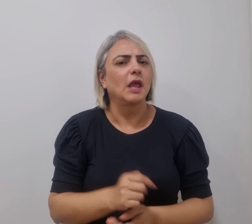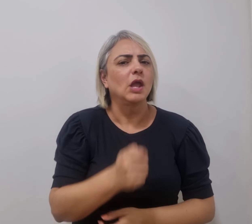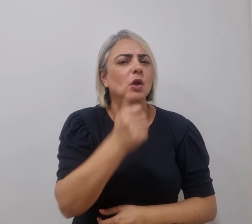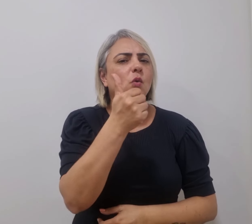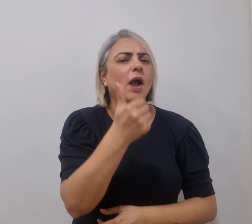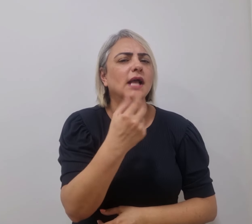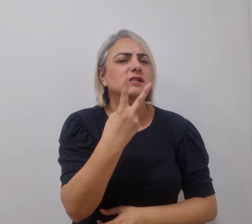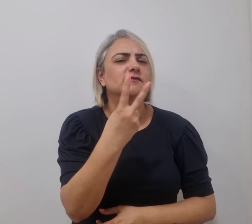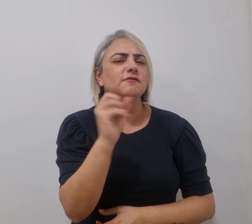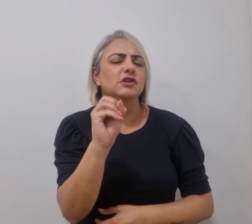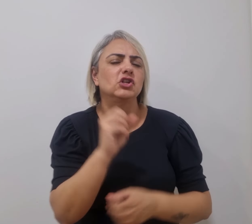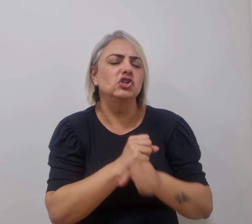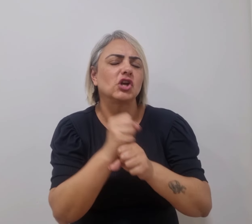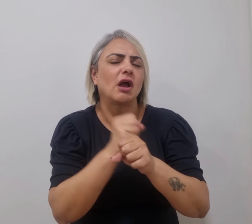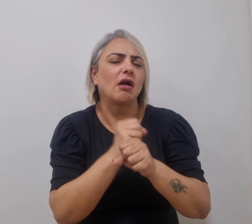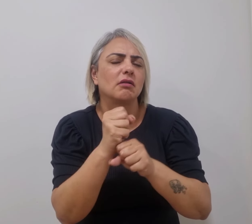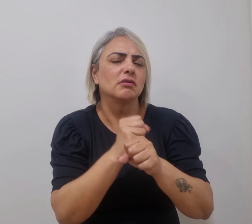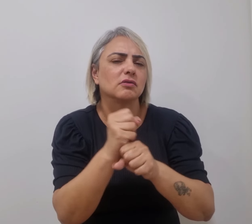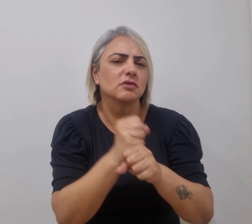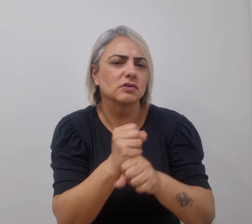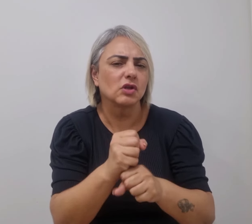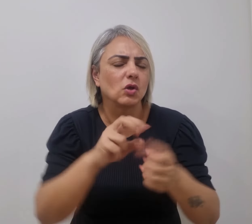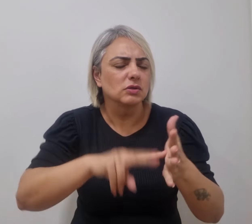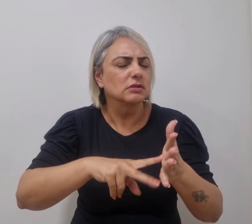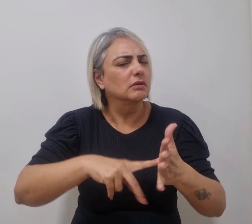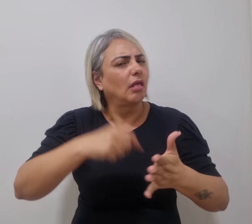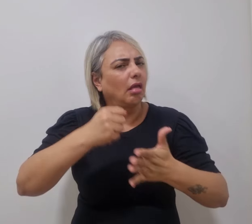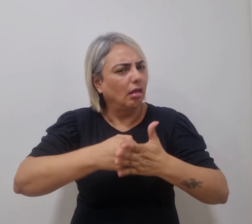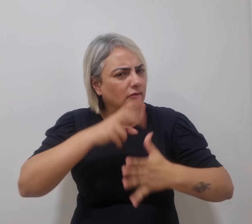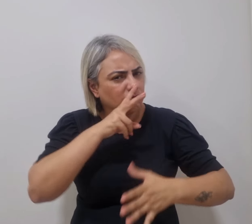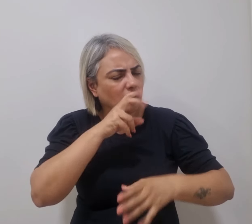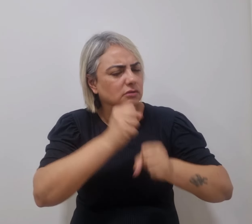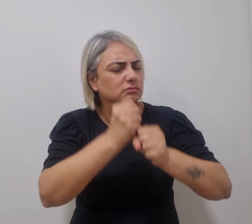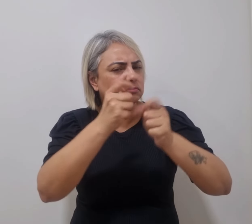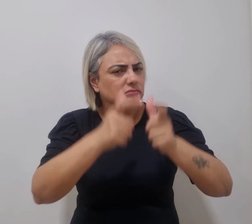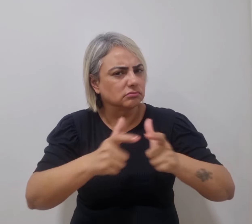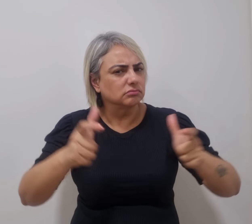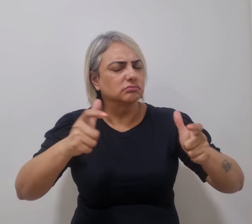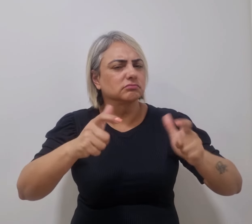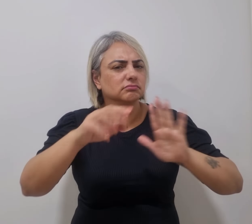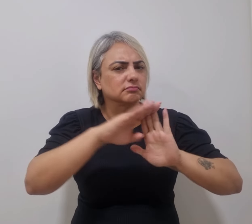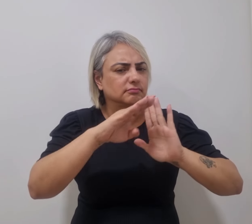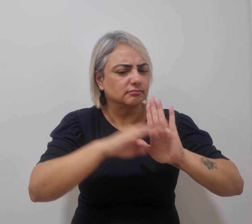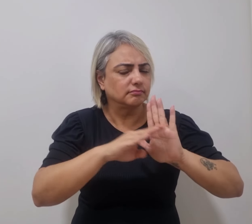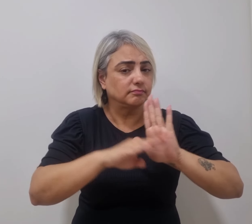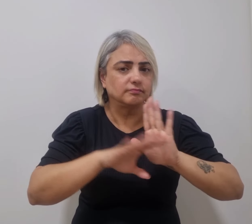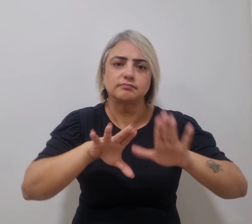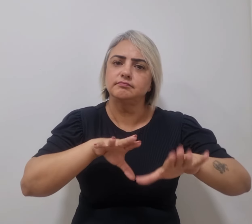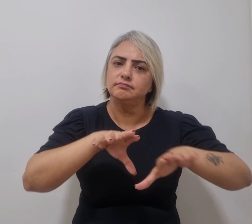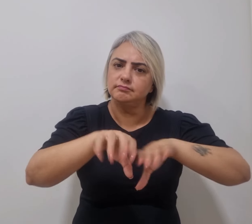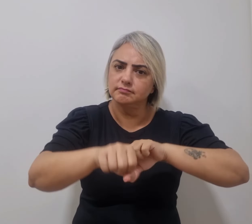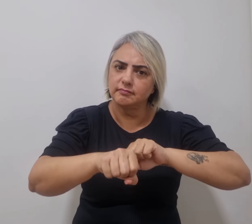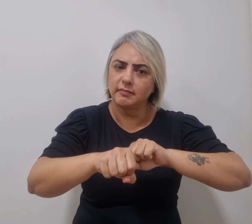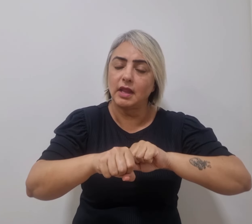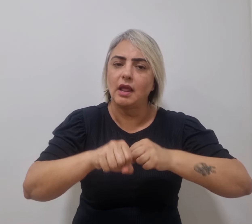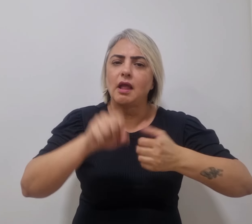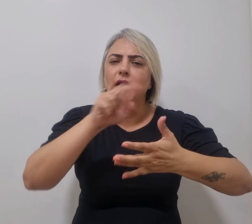décadas, o Simpro tem intensificado e ampliado seu programa de formação. Dentre os pontos